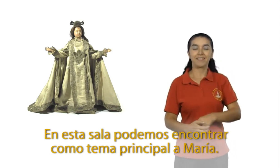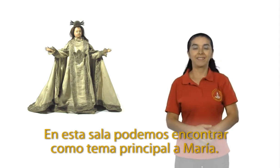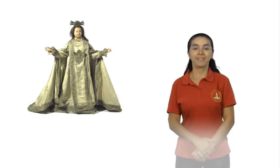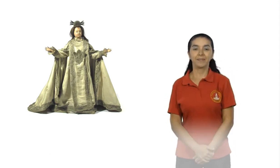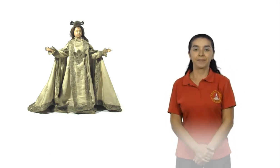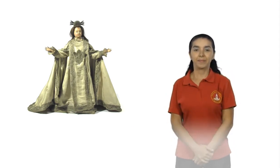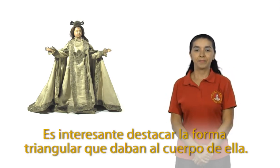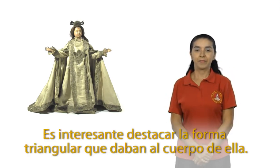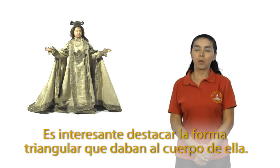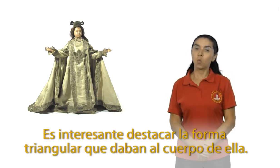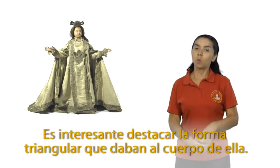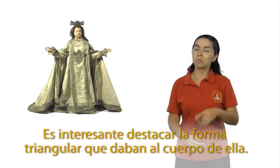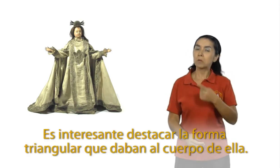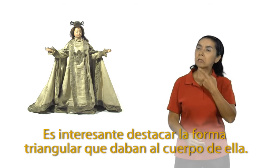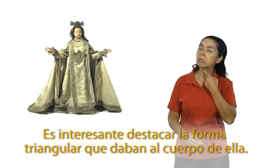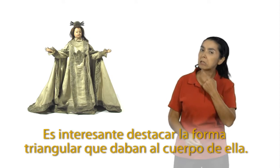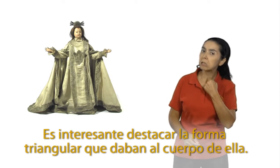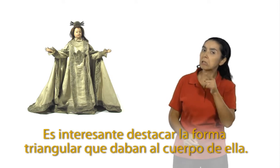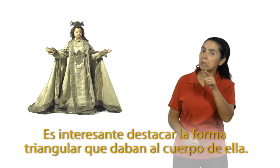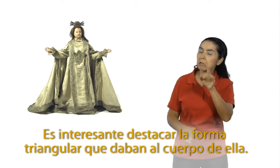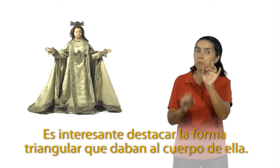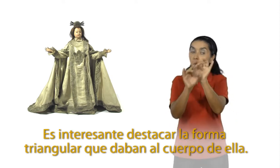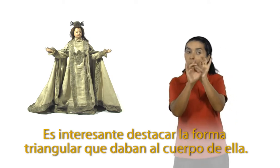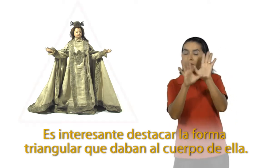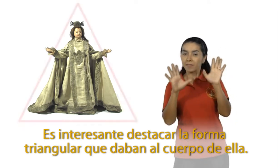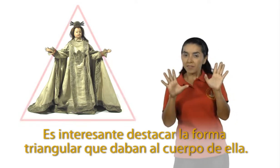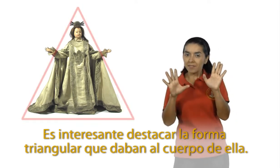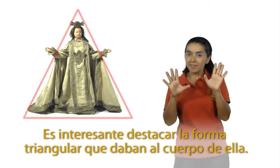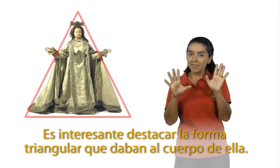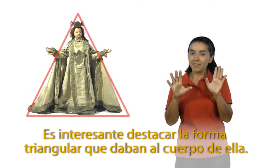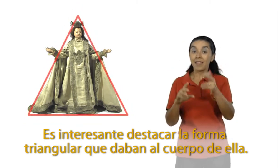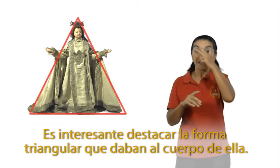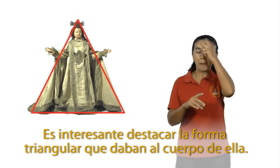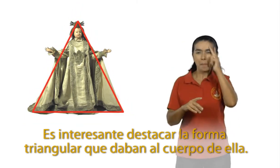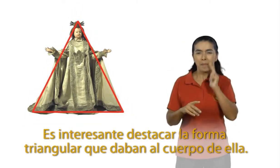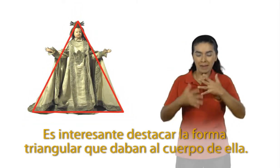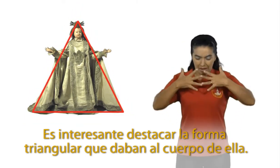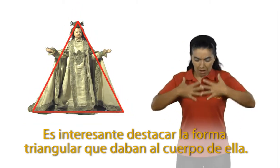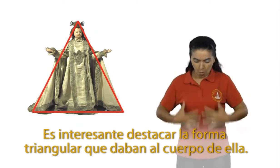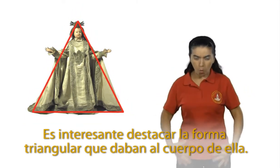Es interesante destacar la forma triangular que daban al cuerpo de ella.